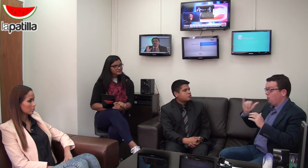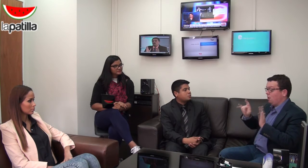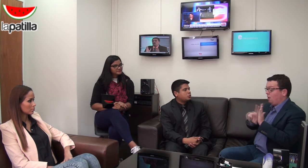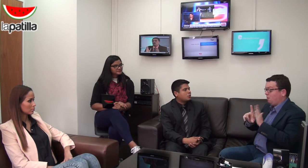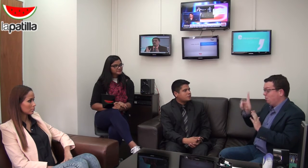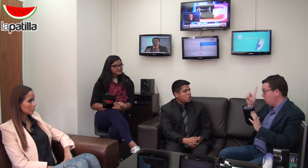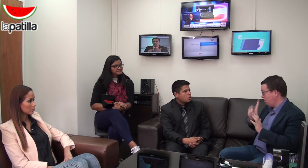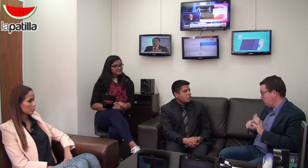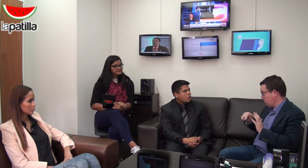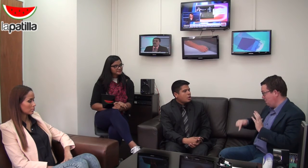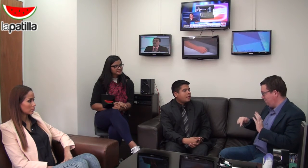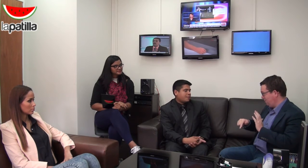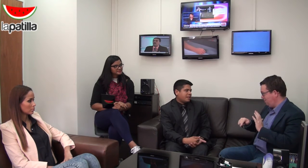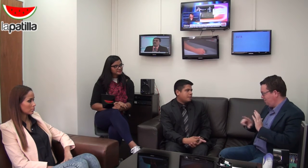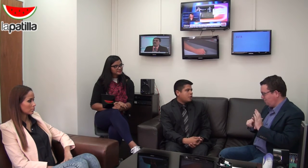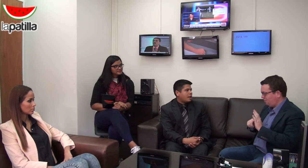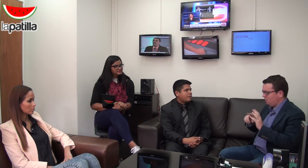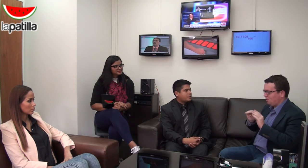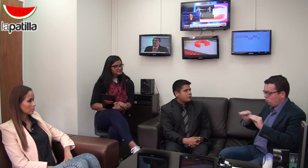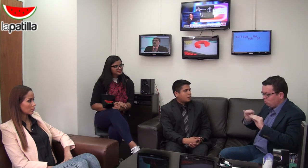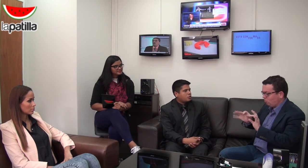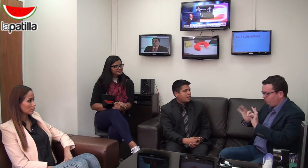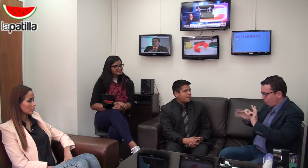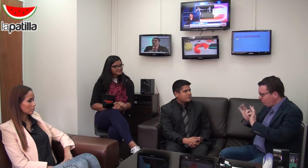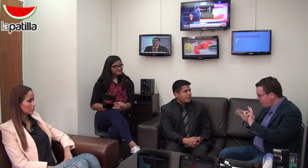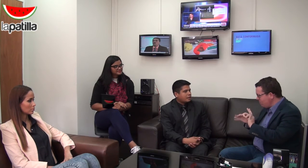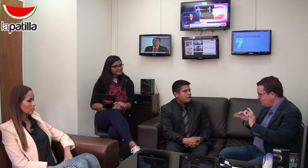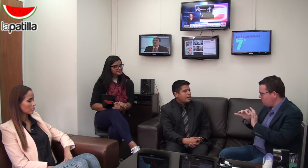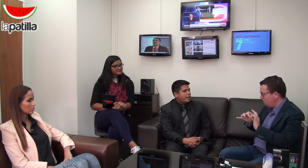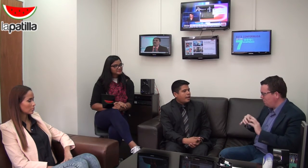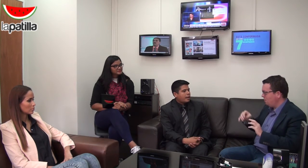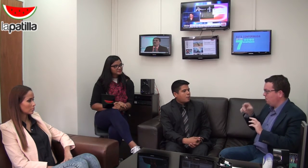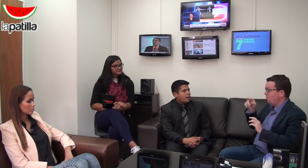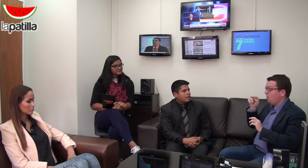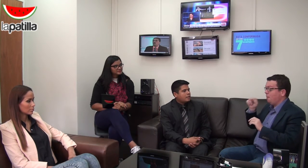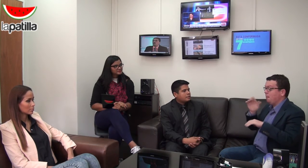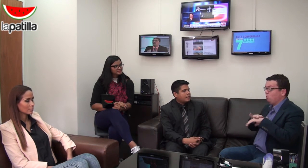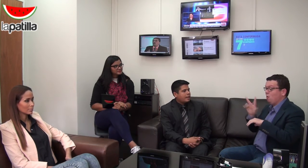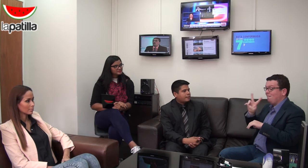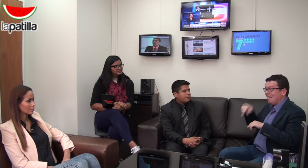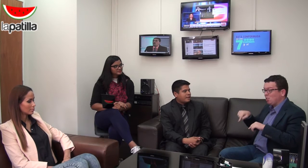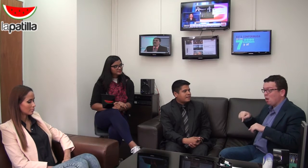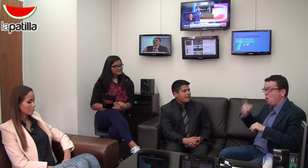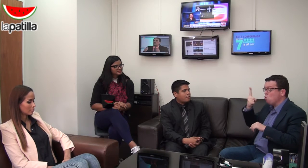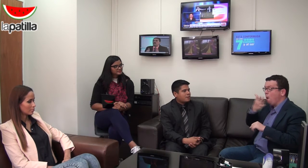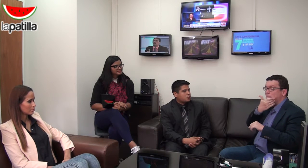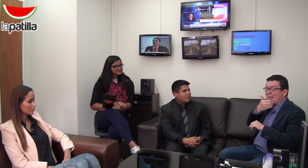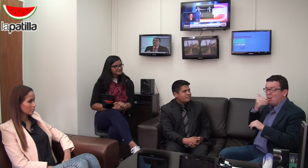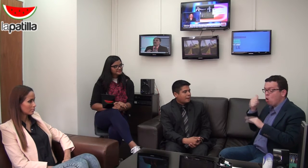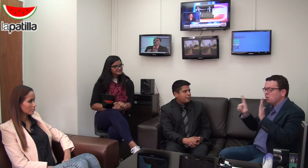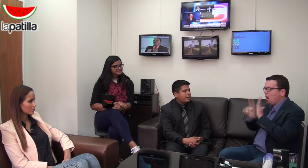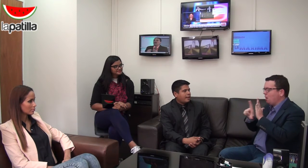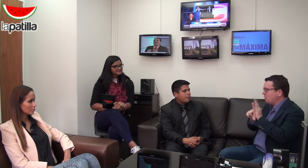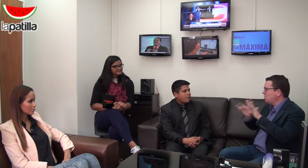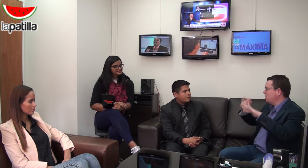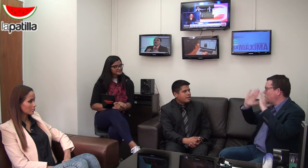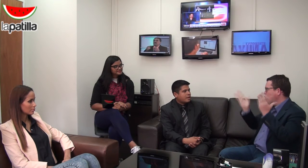subtitulación. Y también tenemos la ley de personas con discapacidad, la cual establece la formación de intérpretes de lengua de señas.